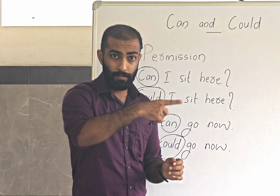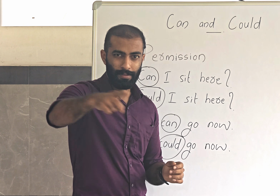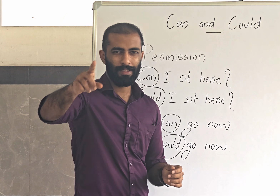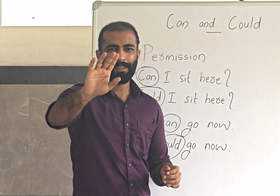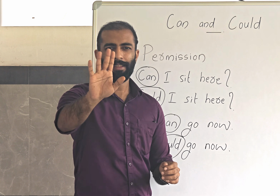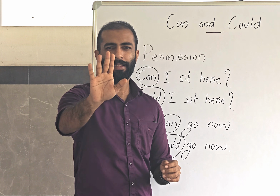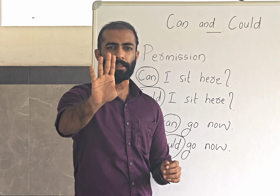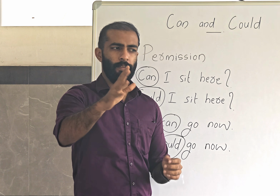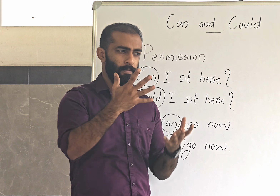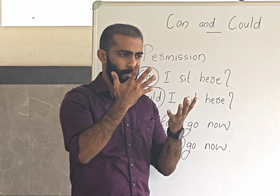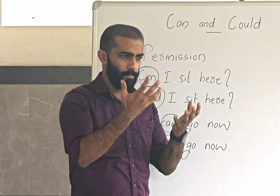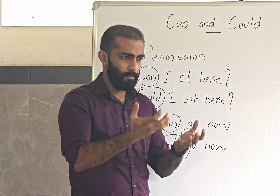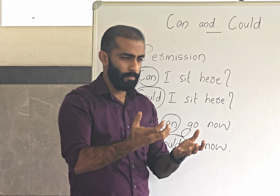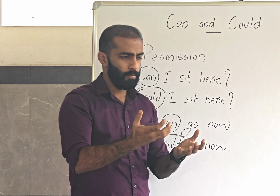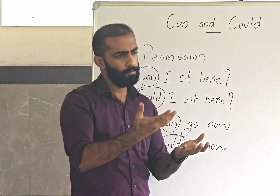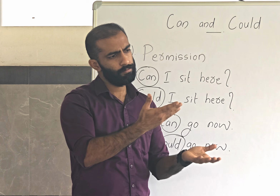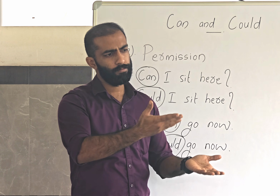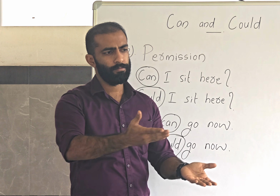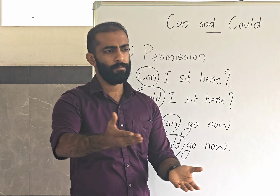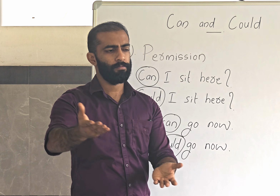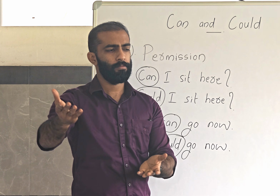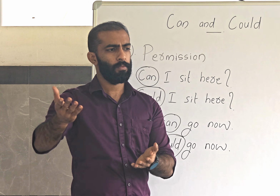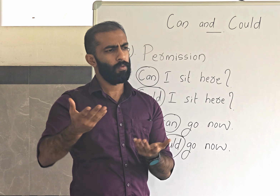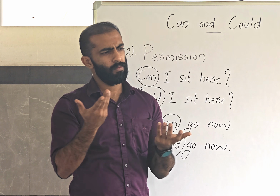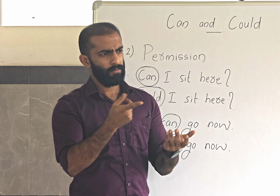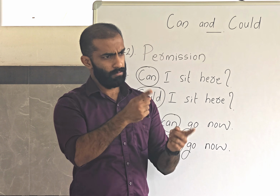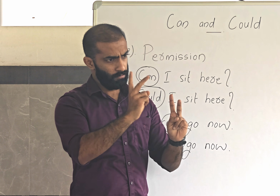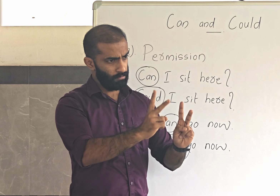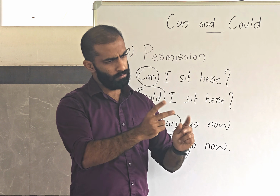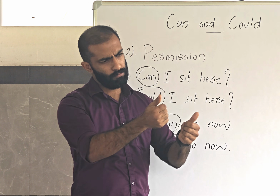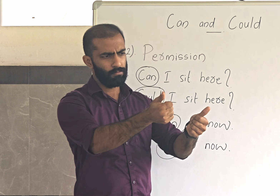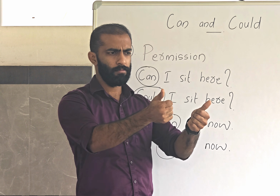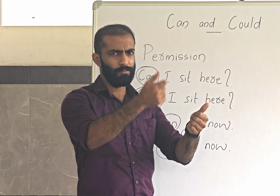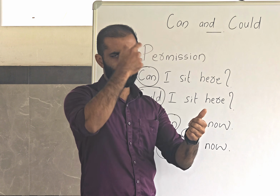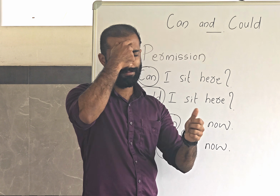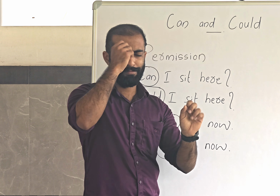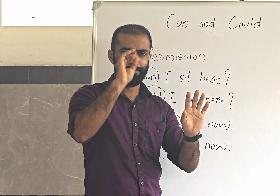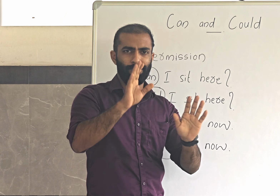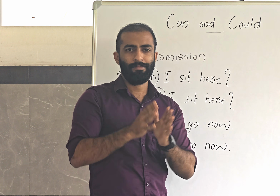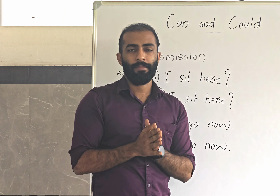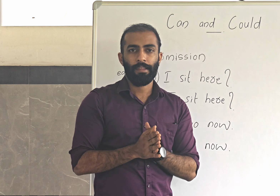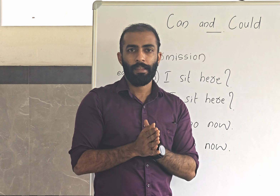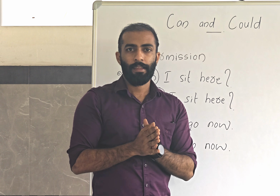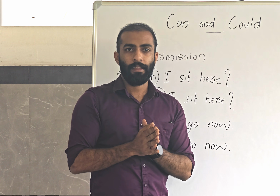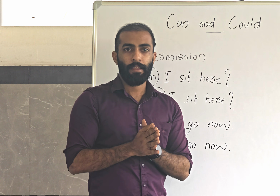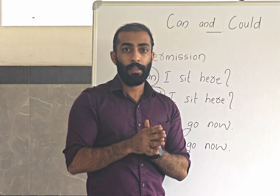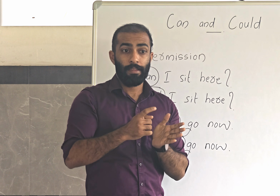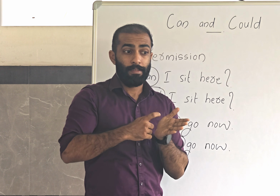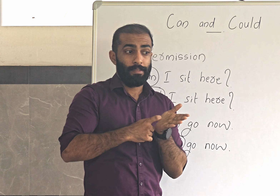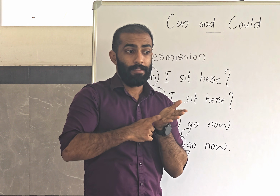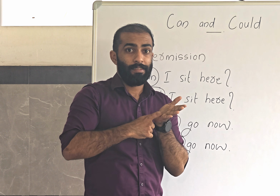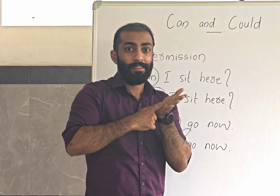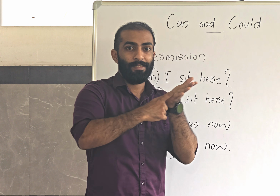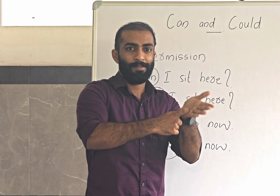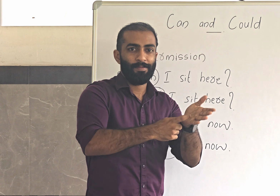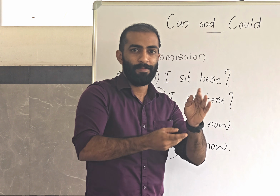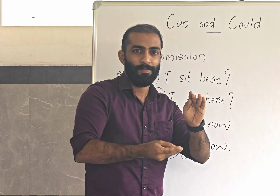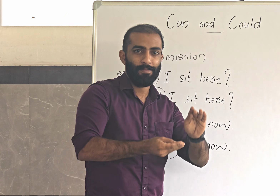നിർബന്ധമായും പോകണമെന്നാണ്? ഒരിക്കലുമല്ല. പോകണമെങ്കിൽ പോകാം, അല്ല അവിടെ ഇരിക്കണമെങ്കിൽ ഇരിക്കാം. അത് ആ വ്യക്തിയുടെ സ്വന്തം തീരുമാനമായിരിക്കും.